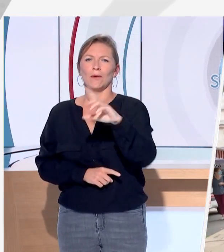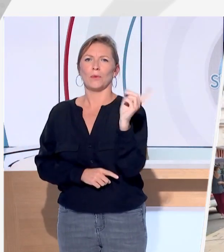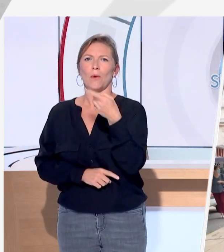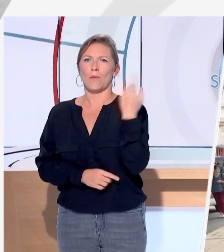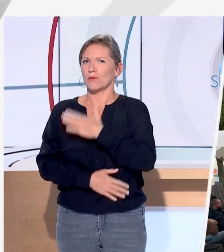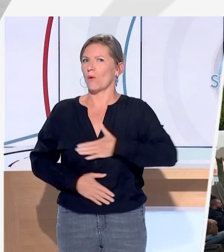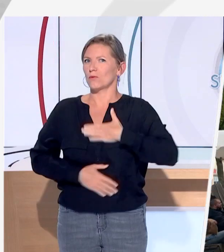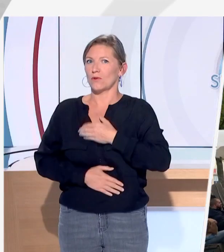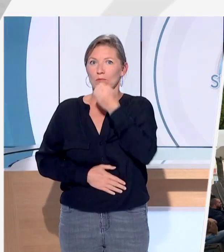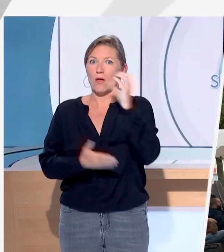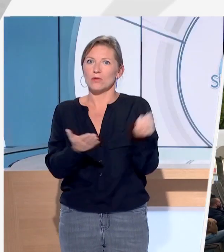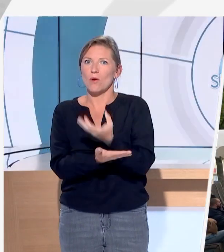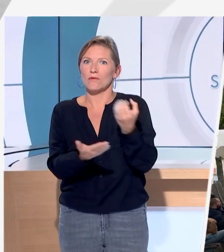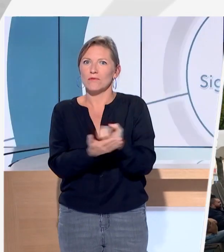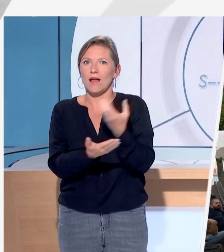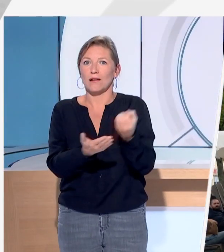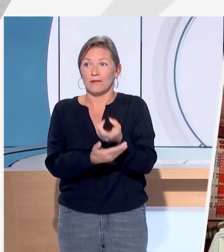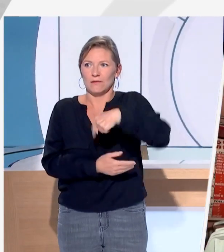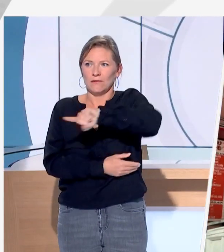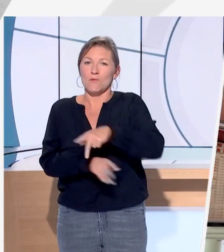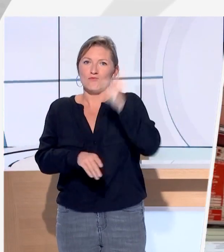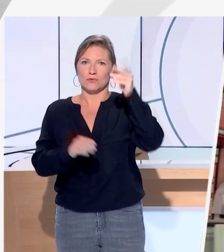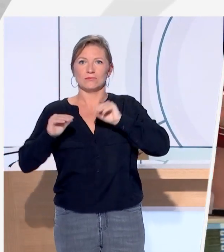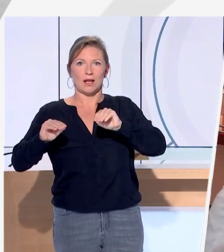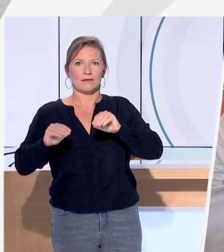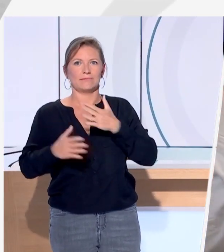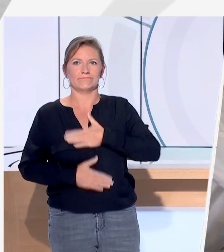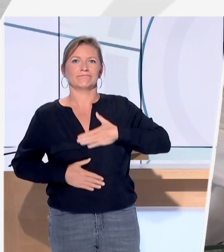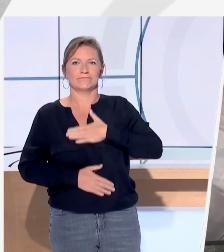aussi, c'est une bonne nouvelle, surtout pour les commerçants.